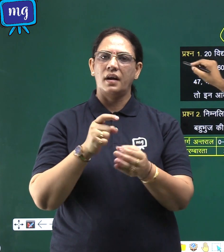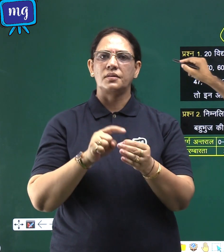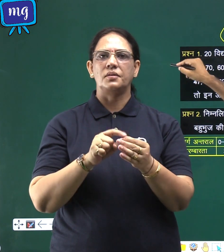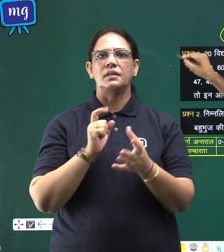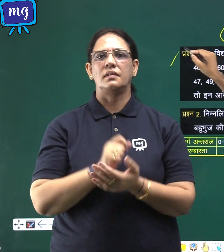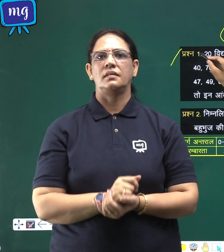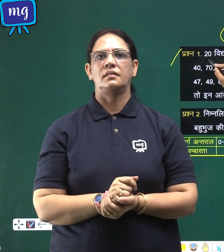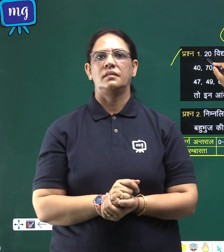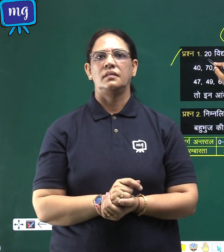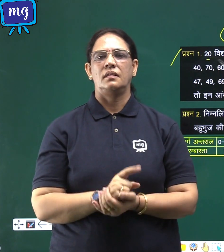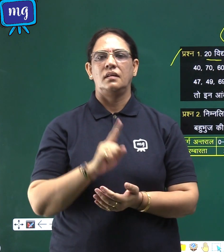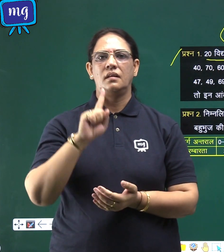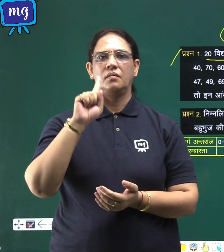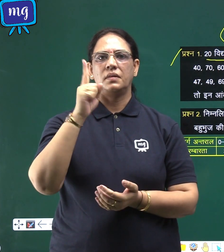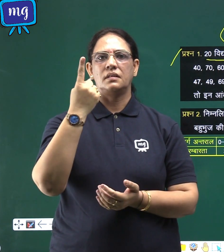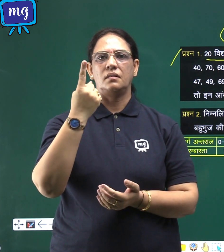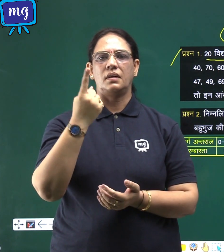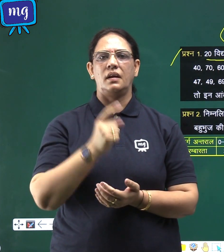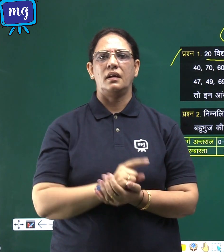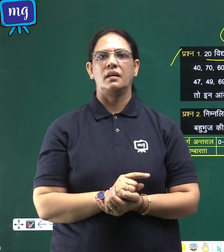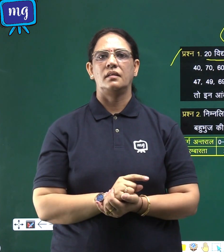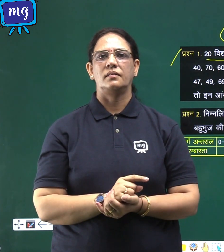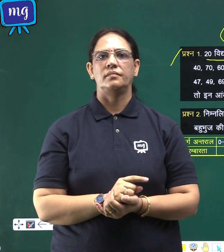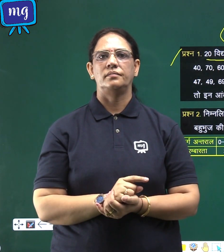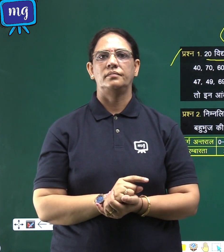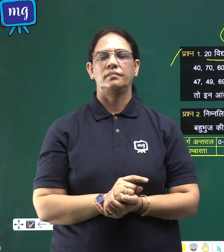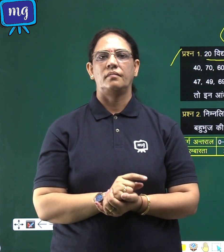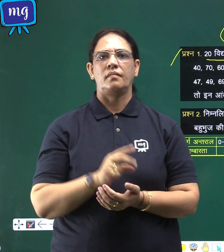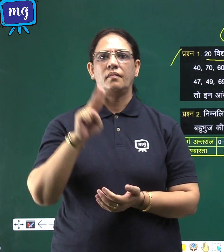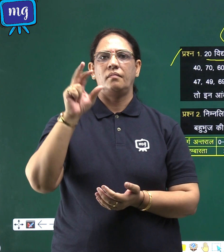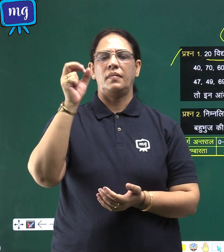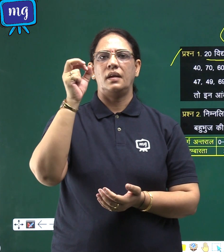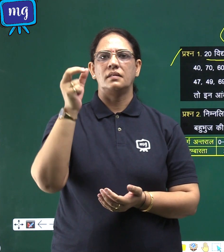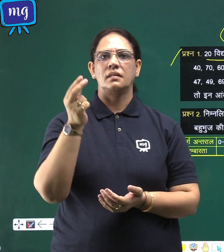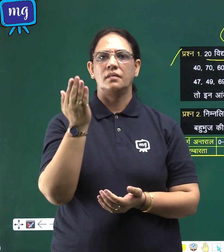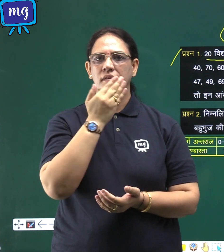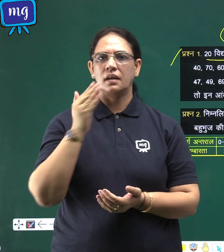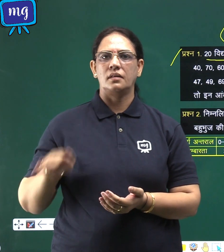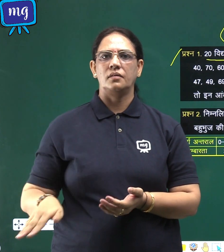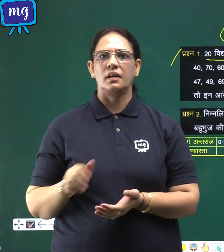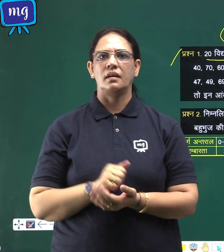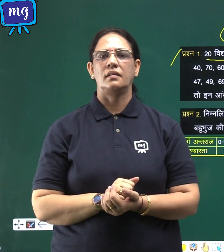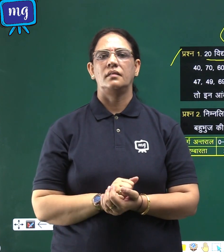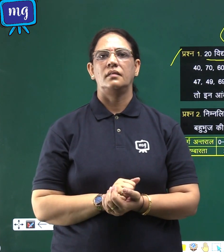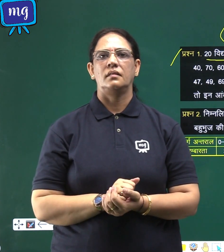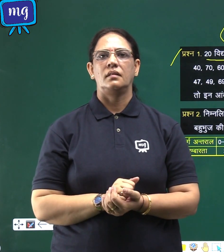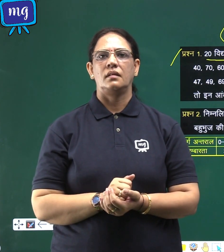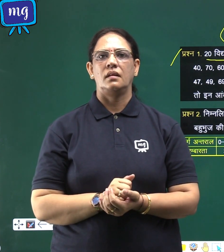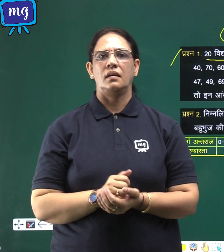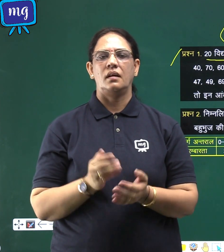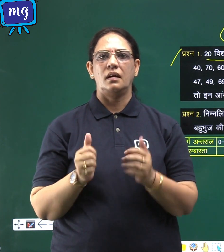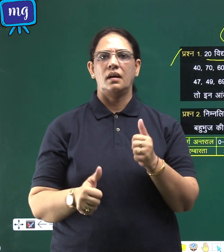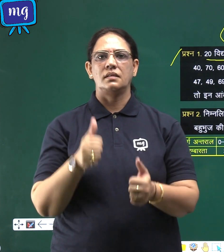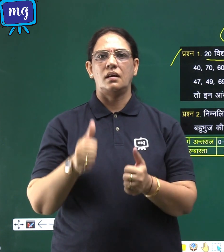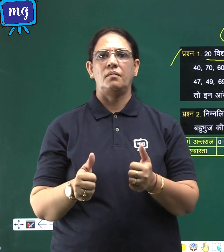पिर्षन नमबर एक, 20 विद्ध्यारतियों के प्राप्तां